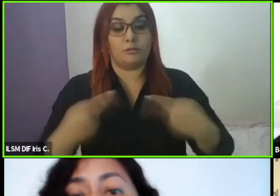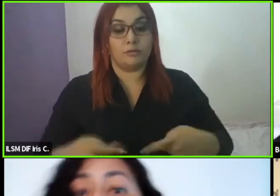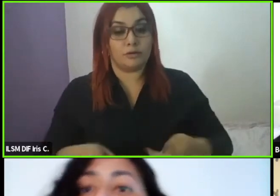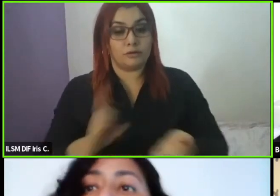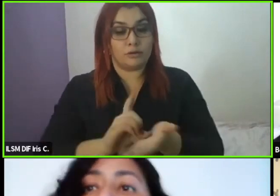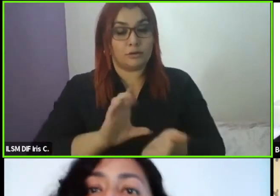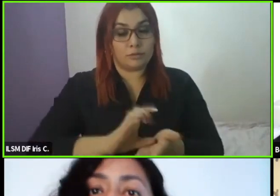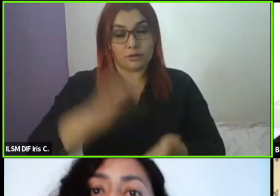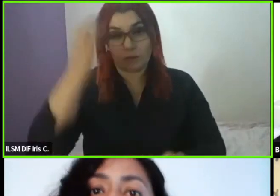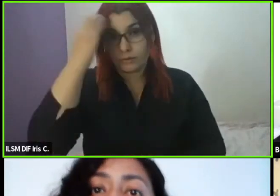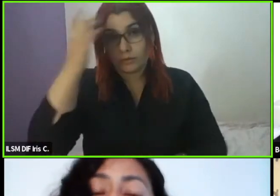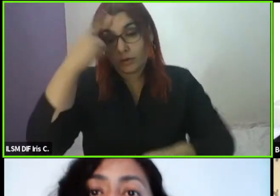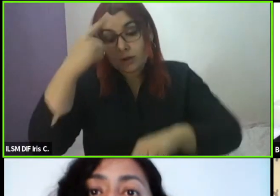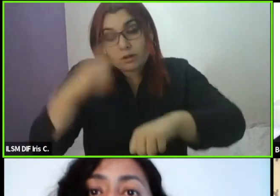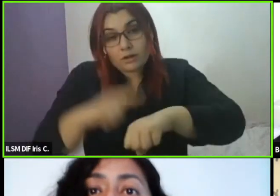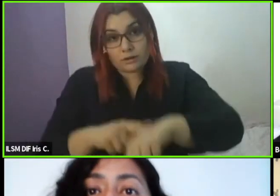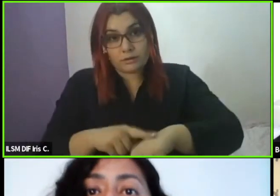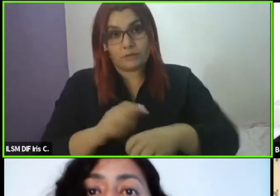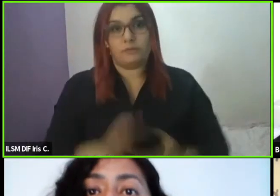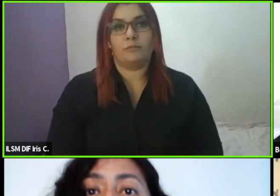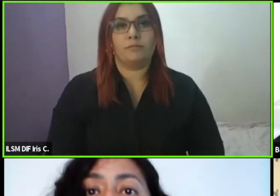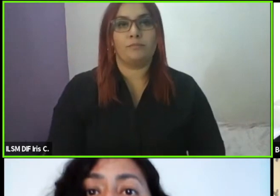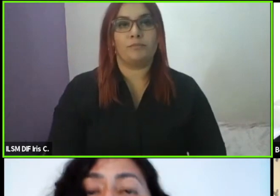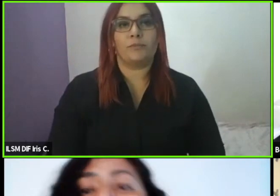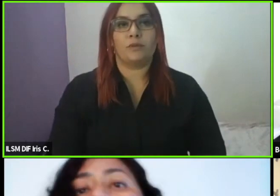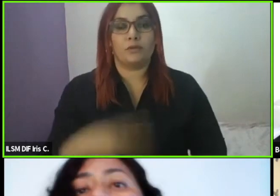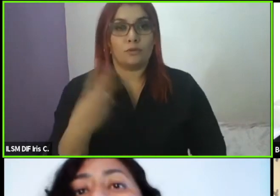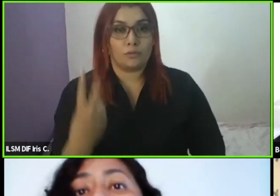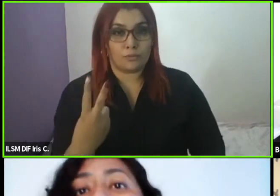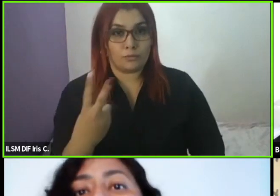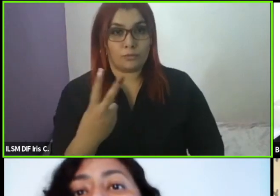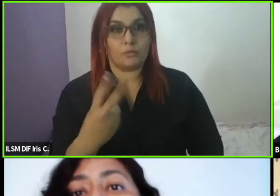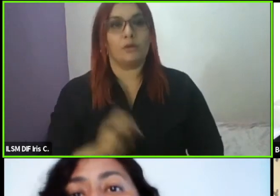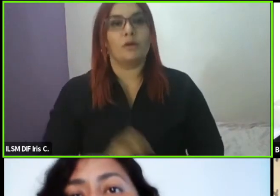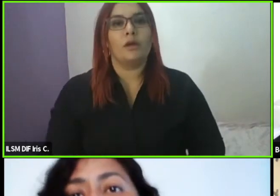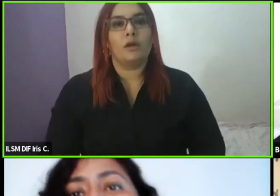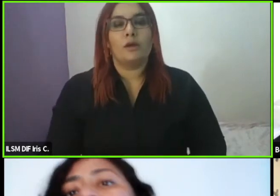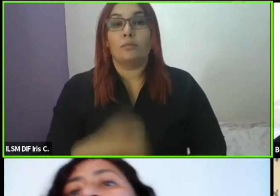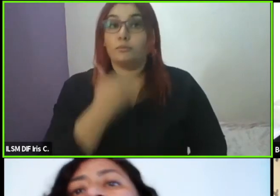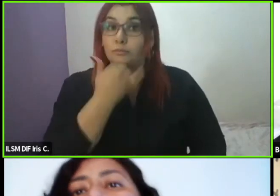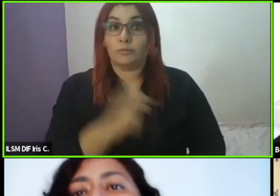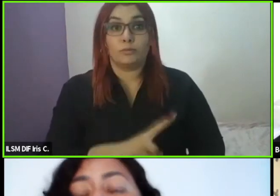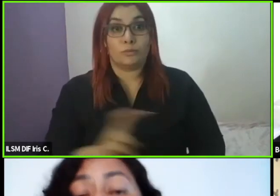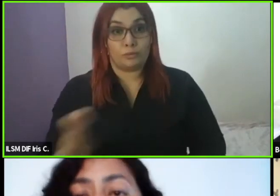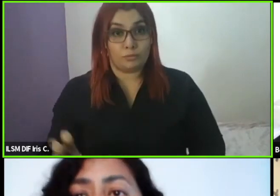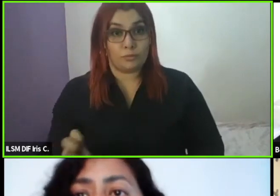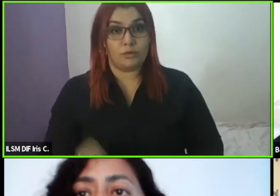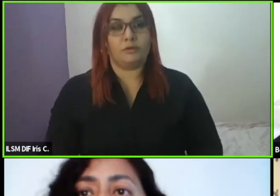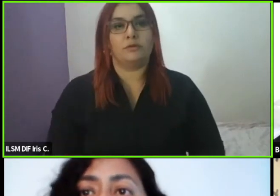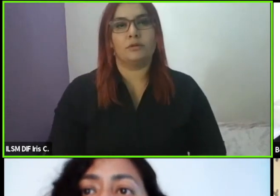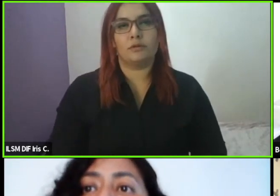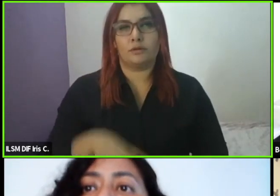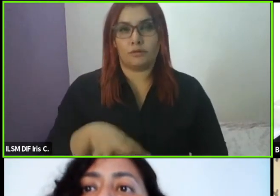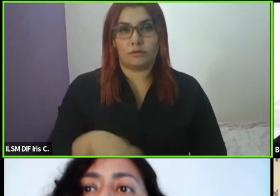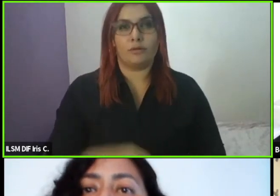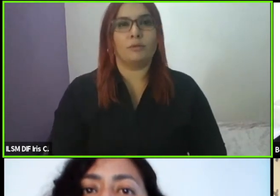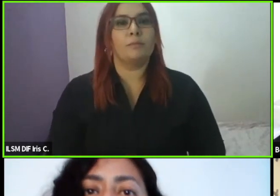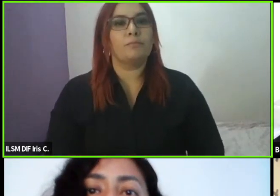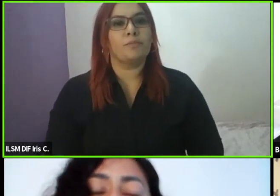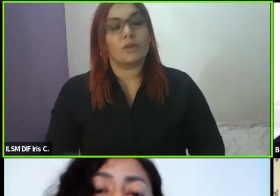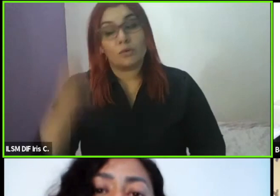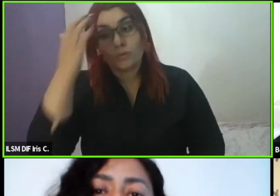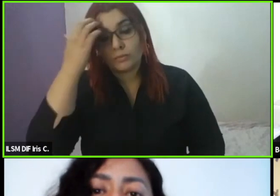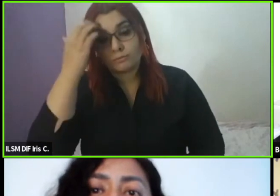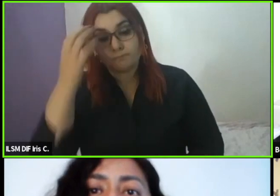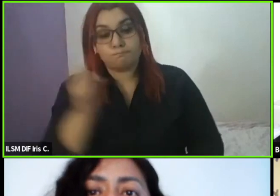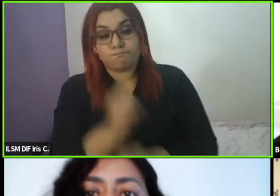Claxo. Desde el 2019 colabora en Alicia, proyecto artístico que explora las intersecciones